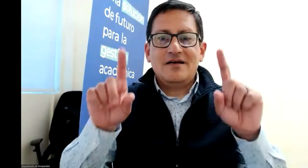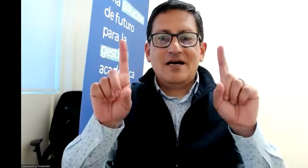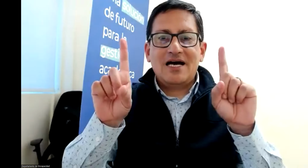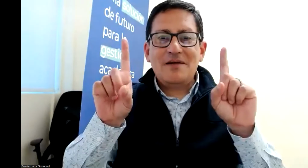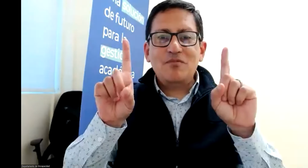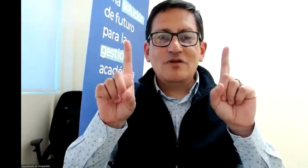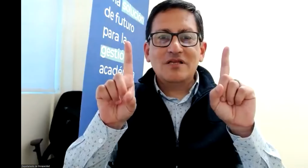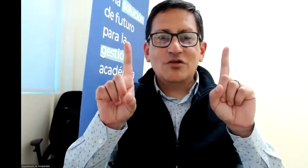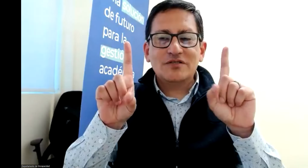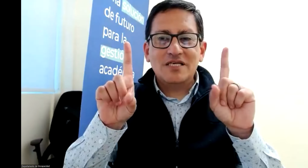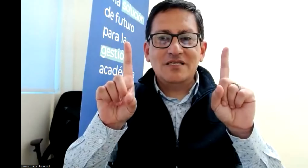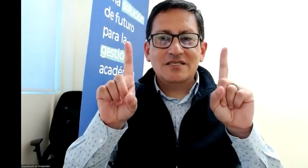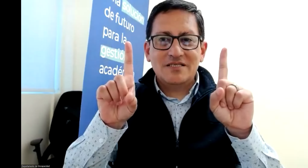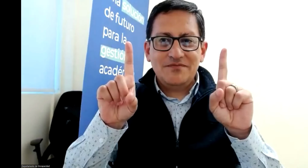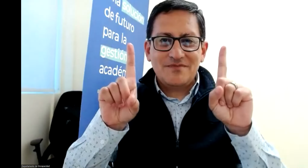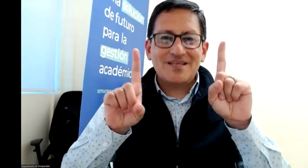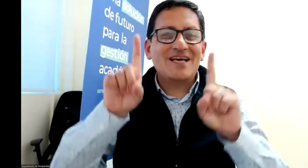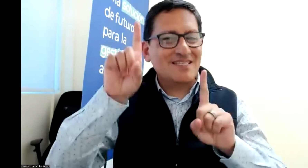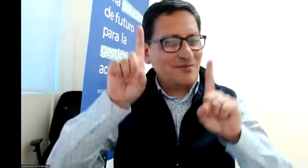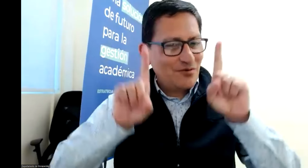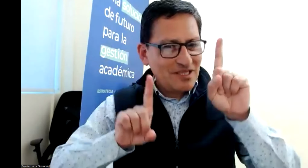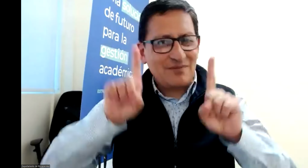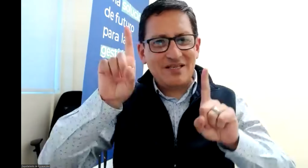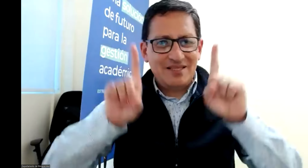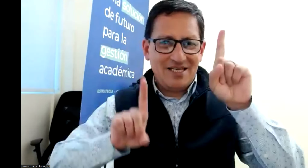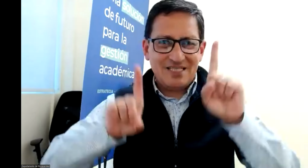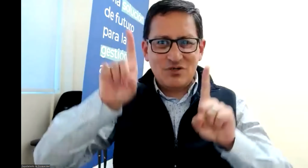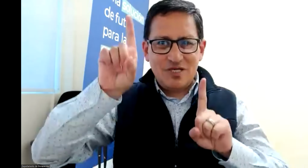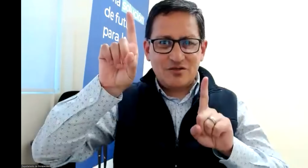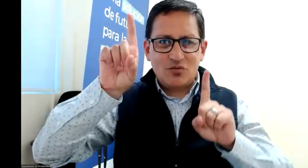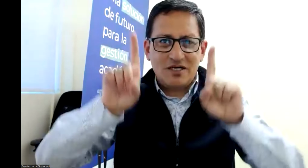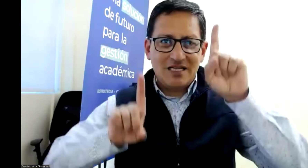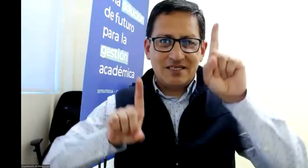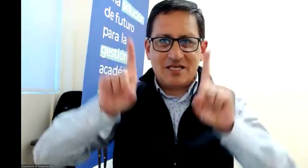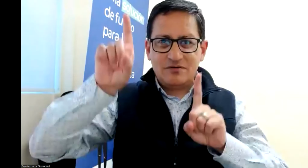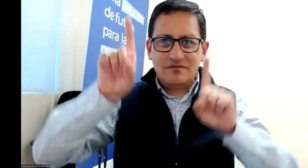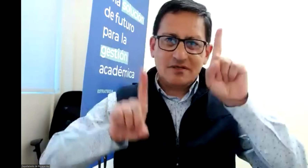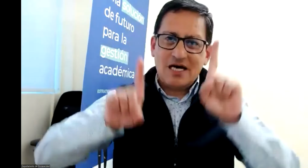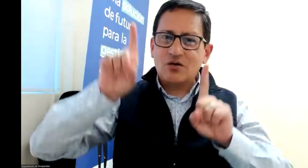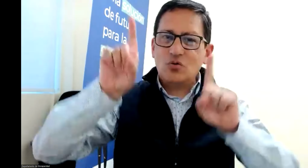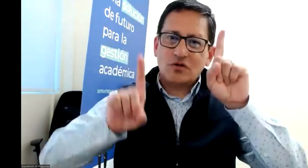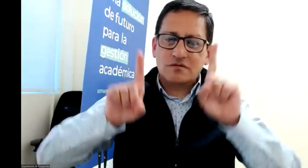ambos deditos índice y hacemos justamente ese movimiento como alternado algunos